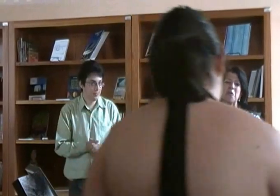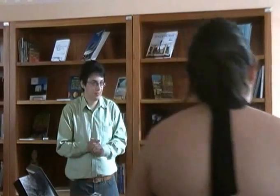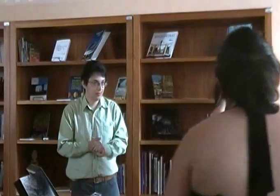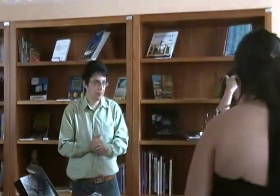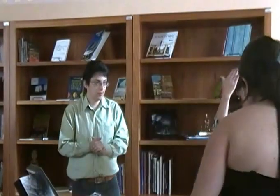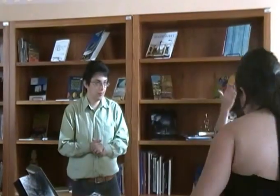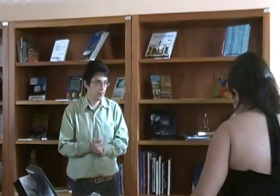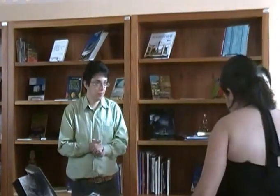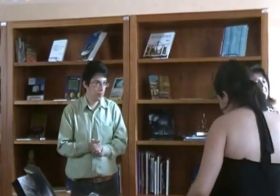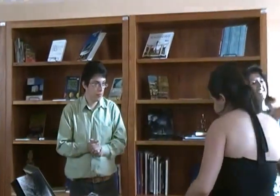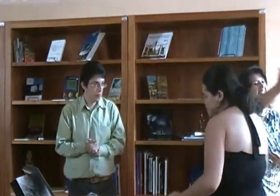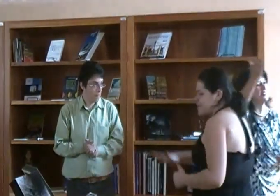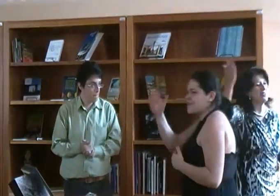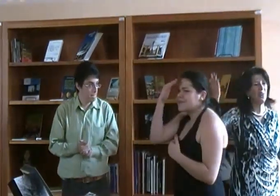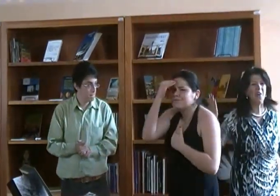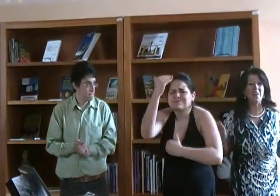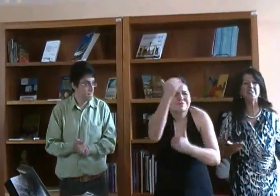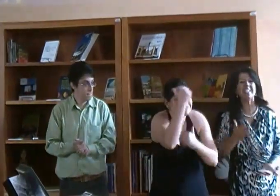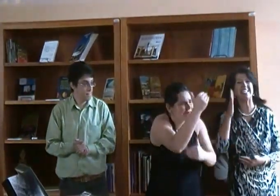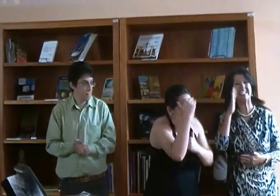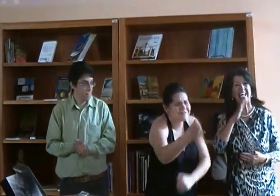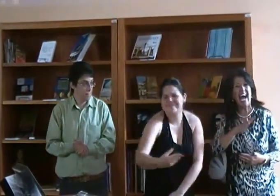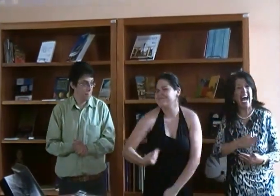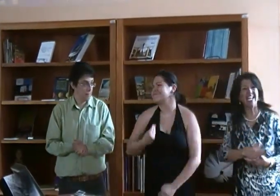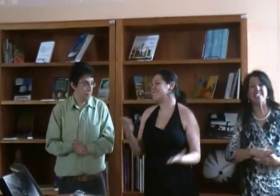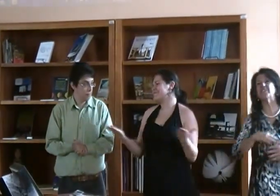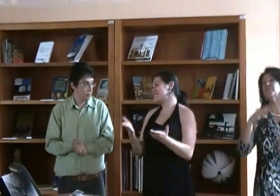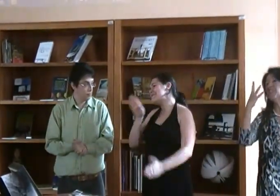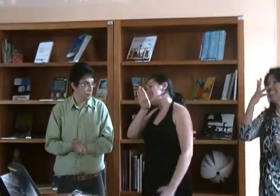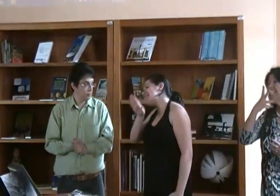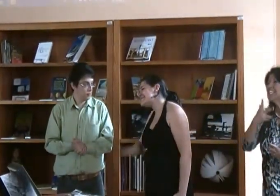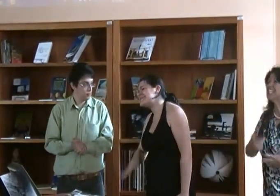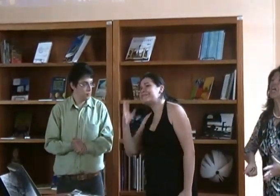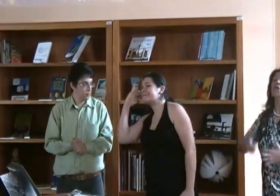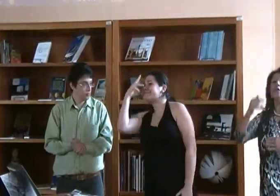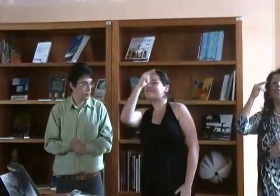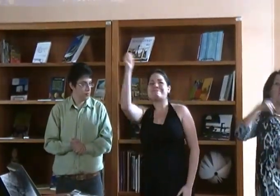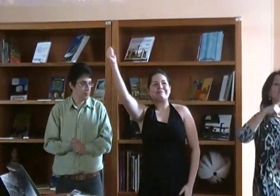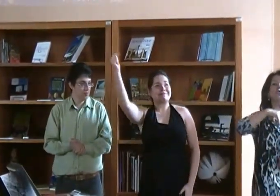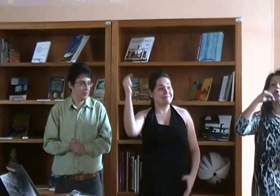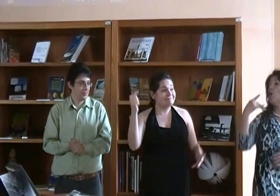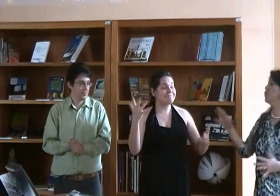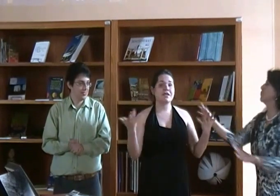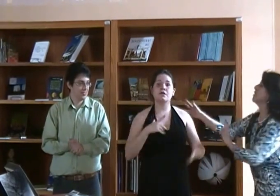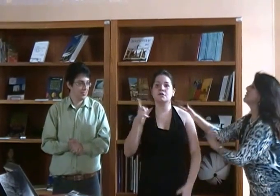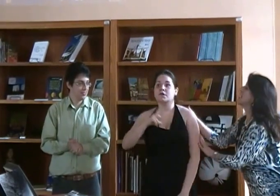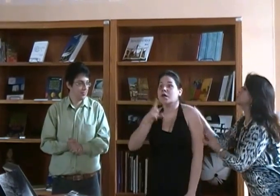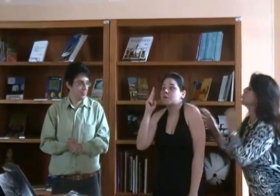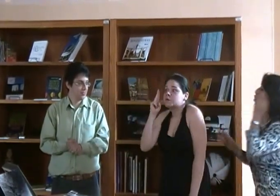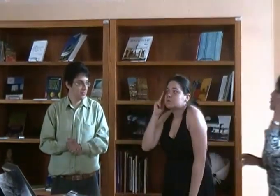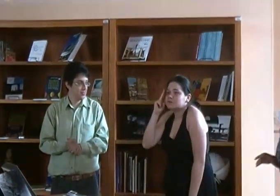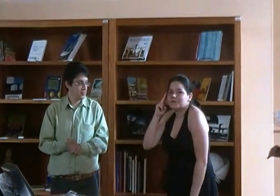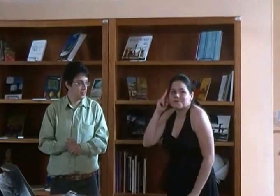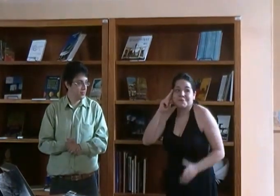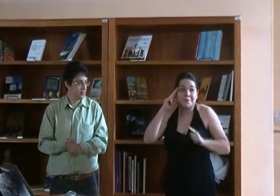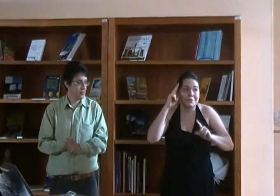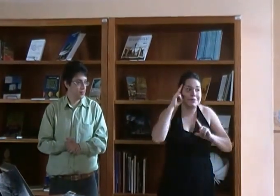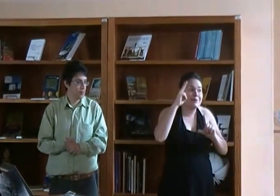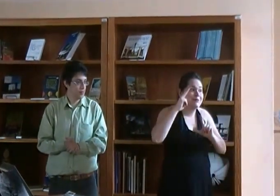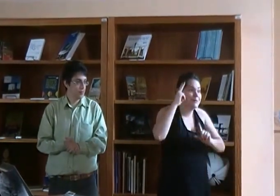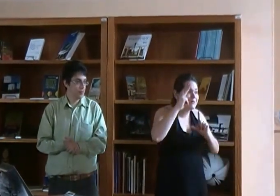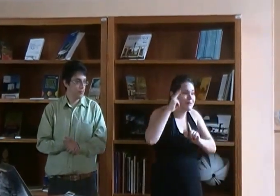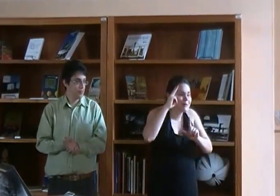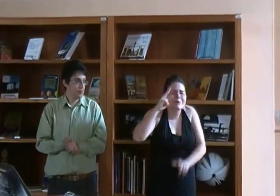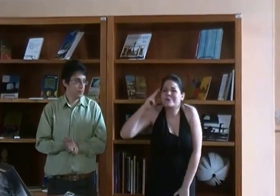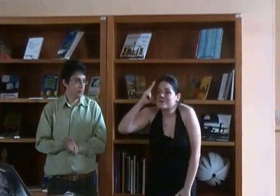Ok, muito obrigada pela presença de todos essa tarde tão bonita. E eu tenho um sonho,